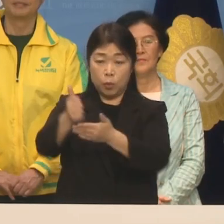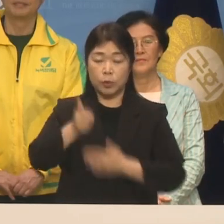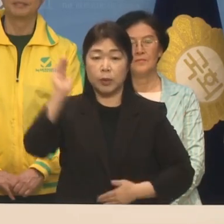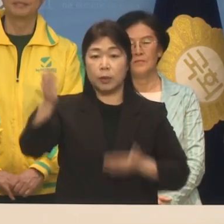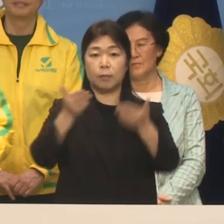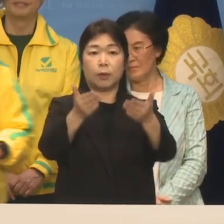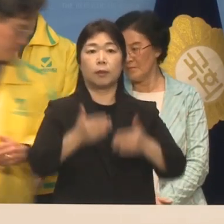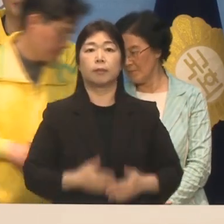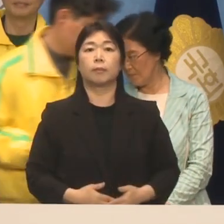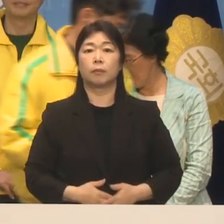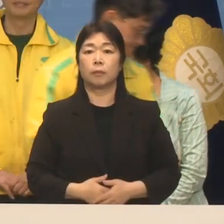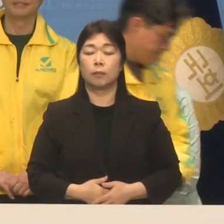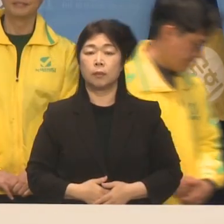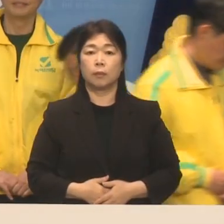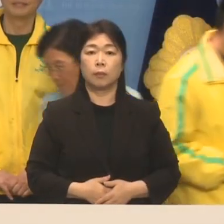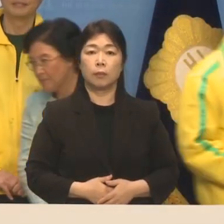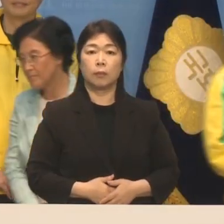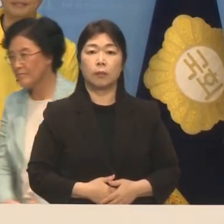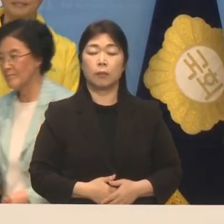하겠습니다.